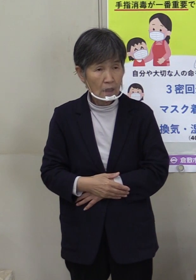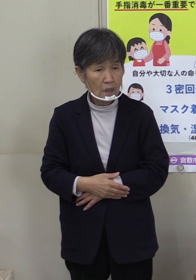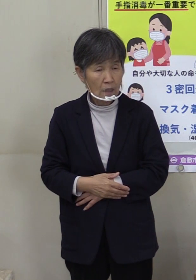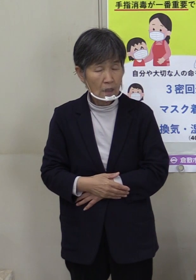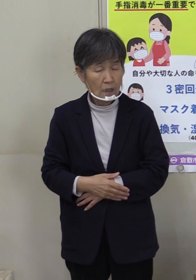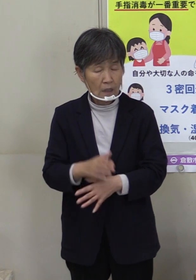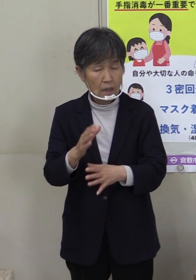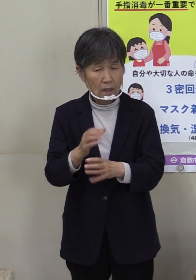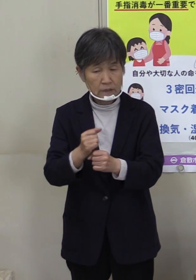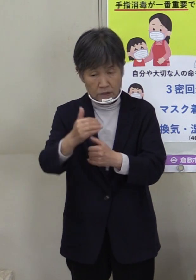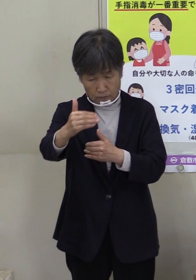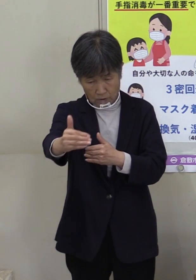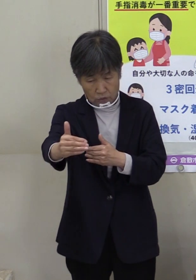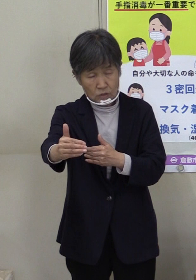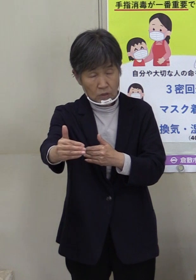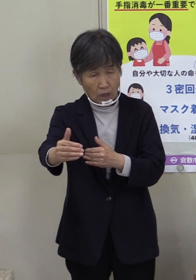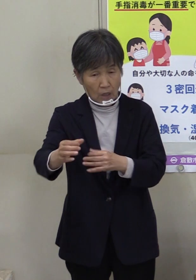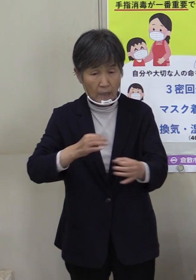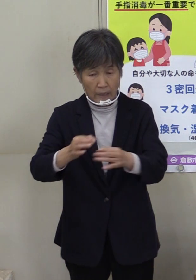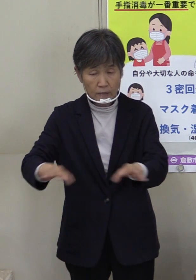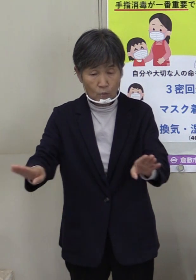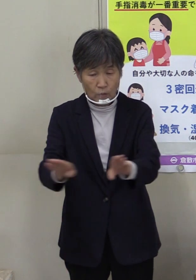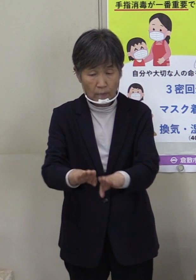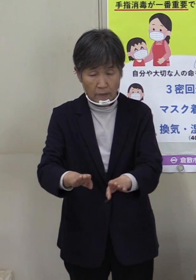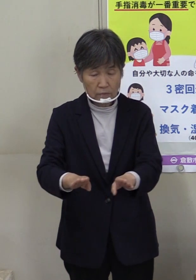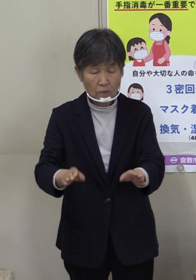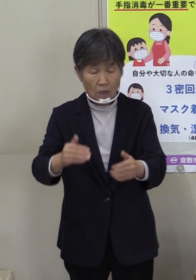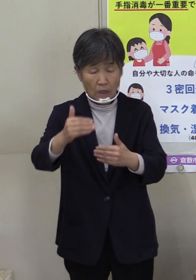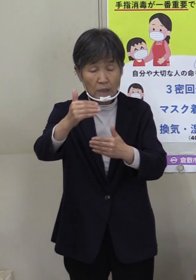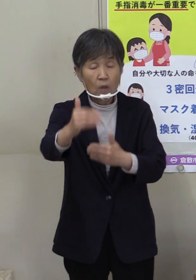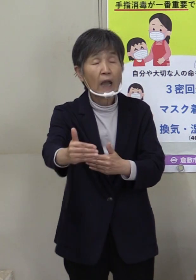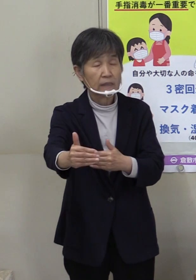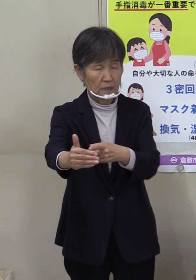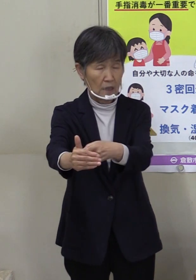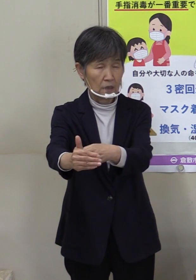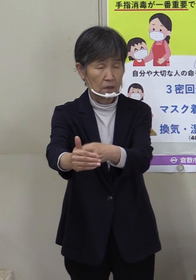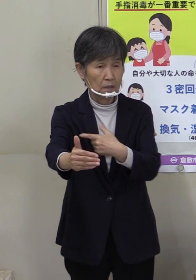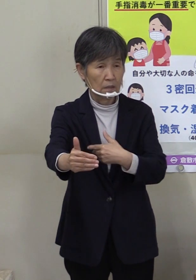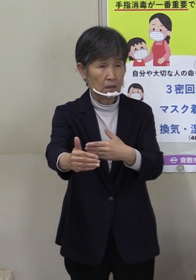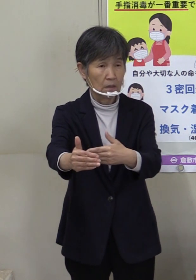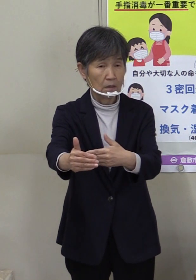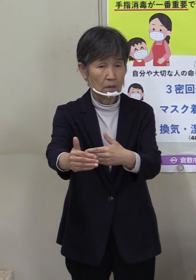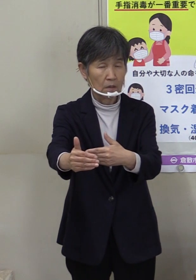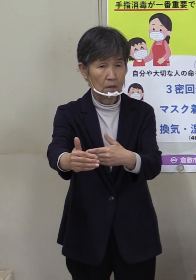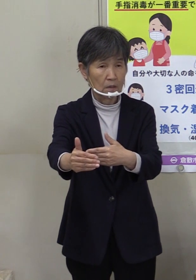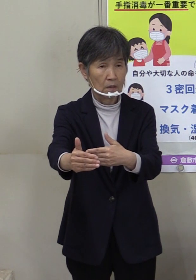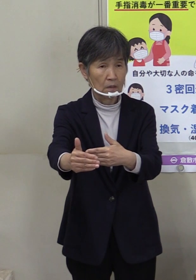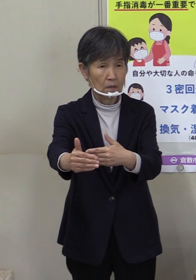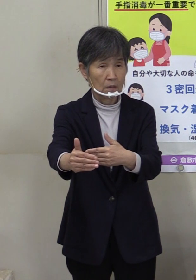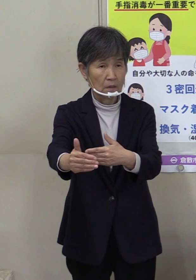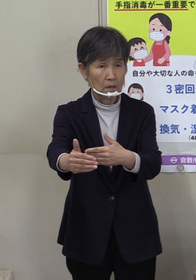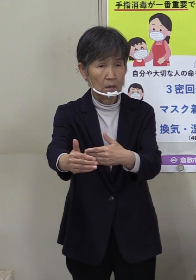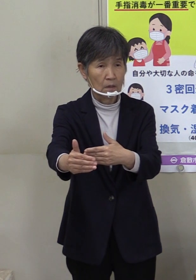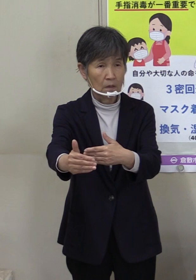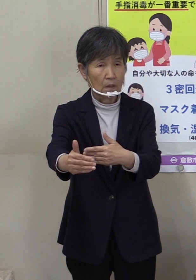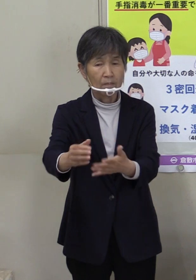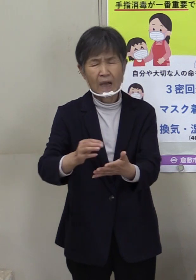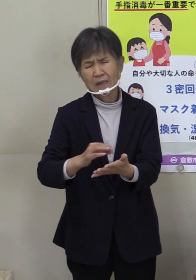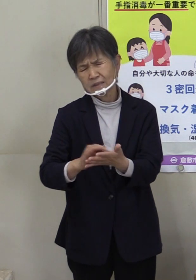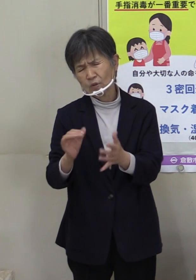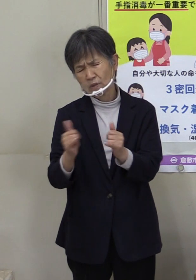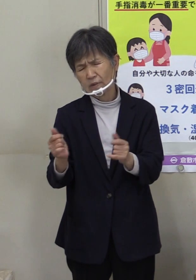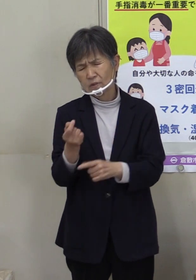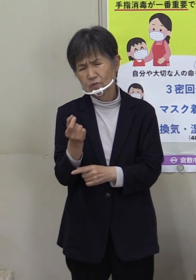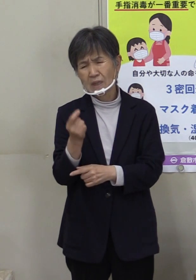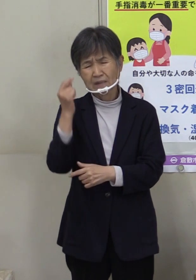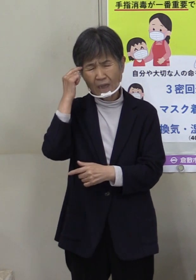何日間営業を辞めるまでの間の、まあ、このご時世ですから、そんなに利用している人も多くはないんだろう